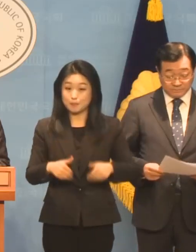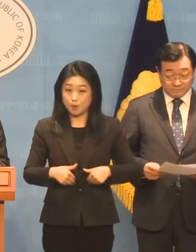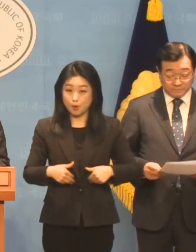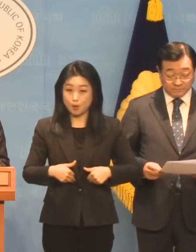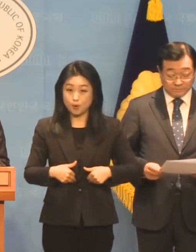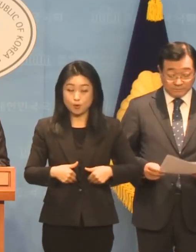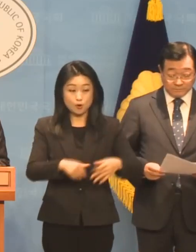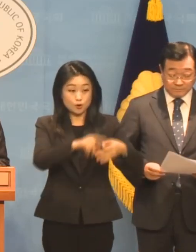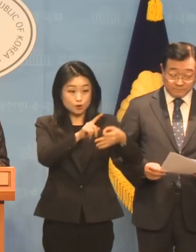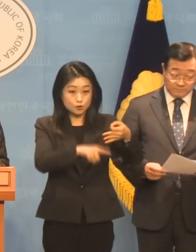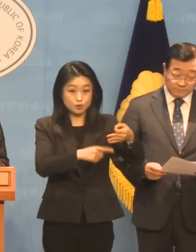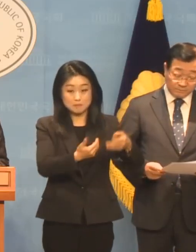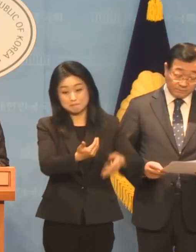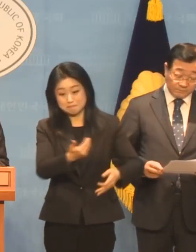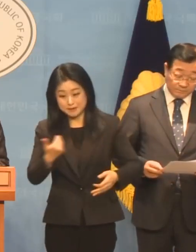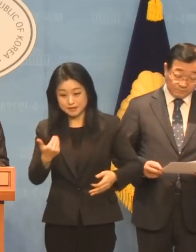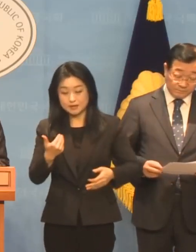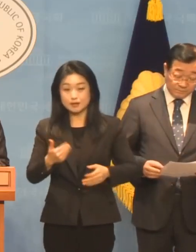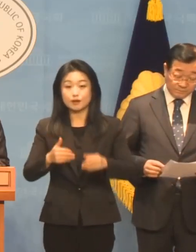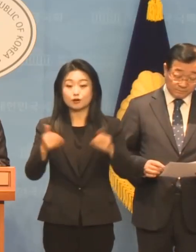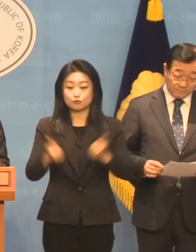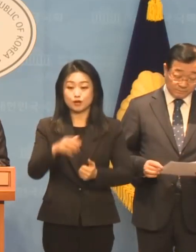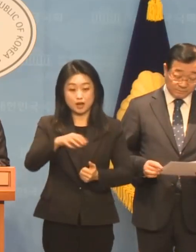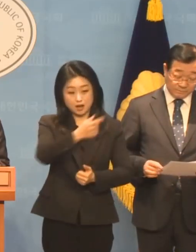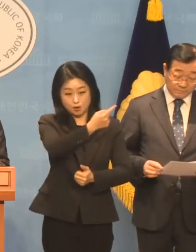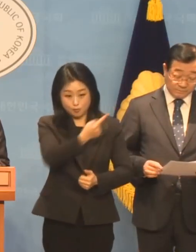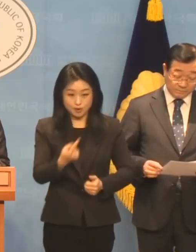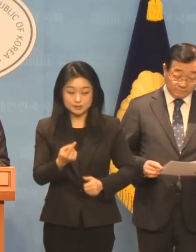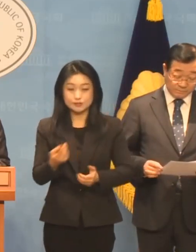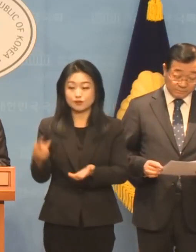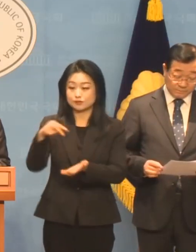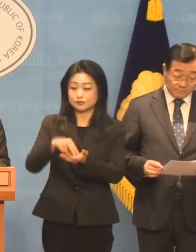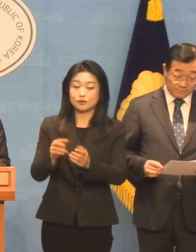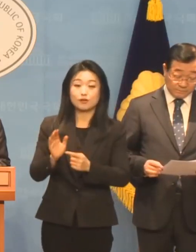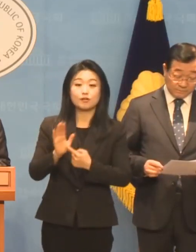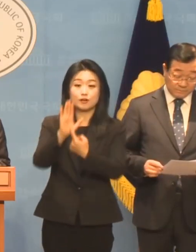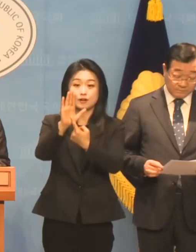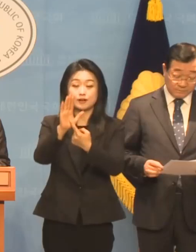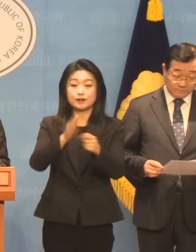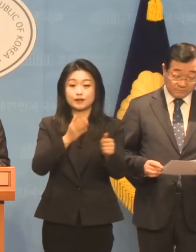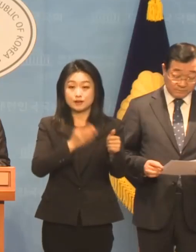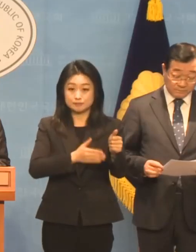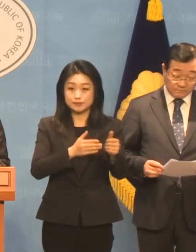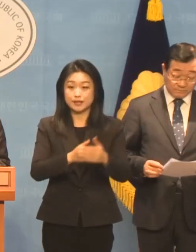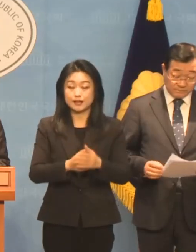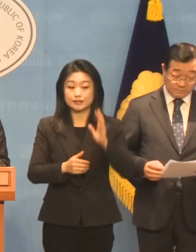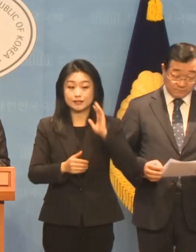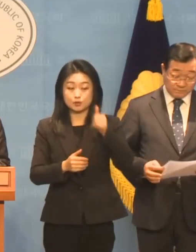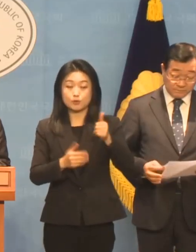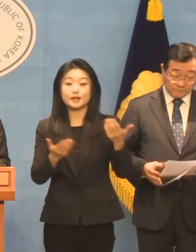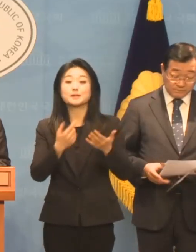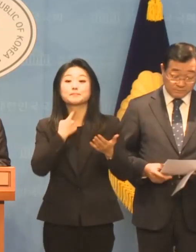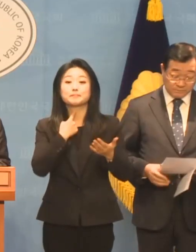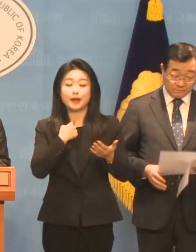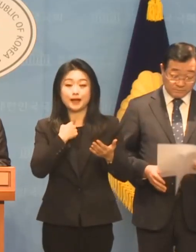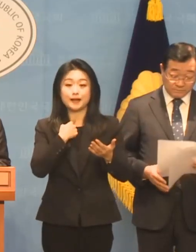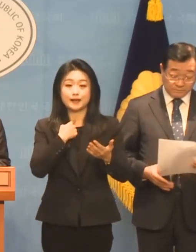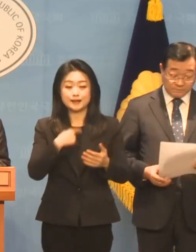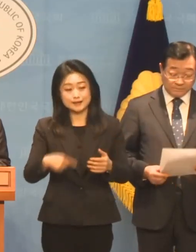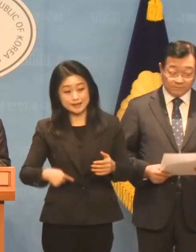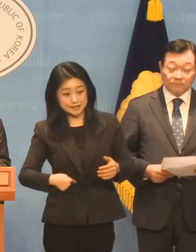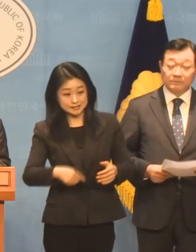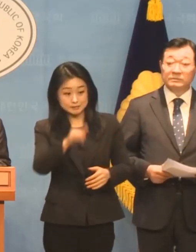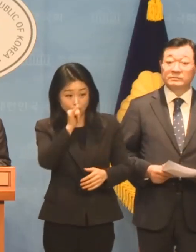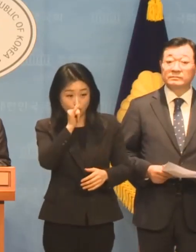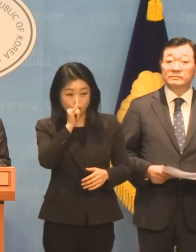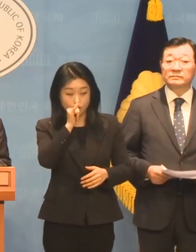앞에 떳떳이 설 수 있는 마지막 기회입니다. 대통령직을 수행한 자로서 최소한의 양심을